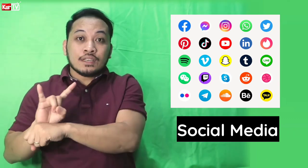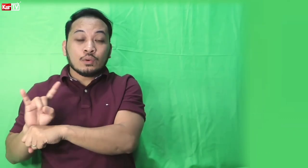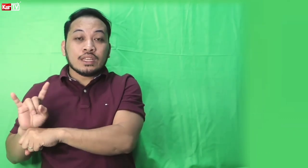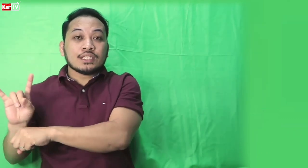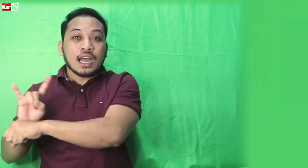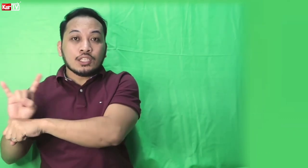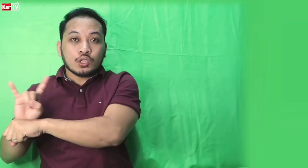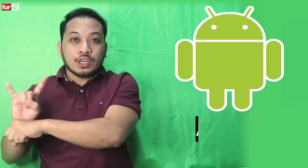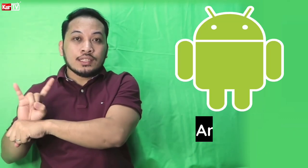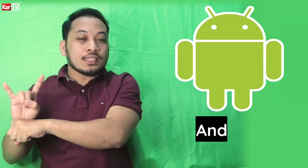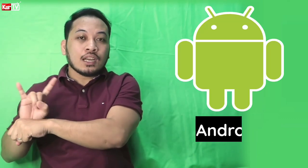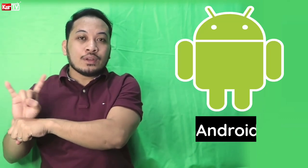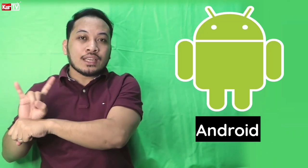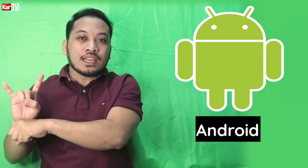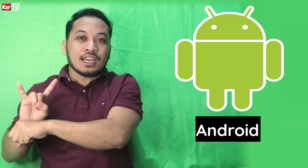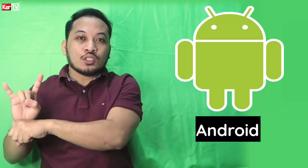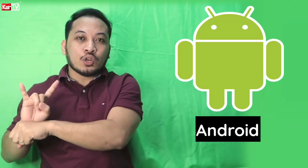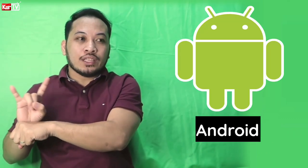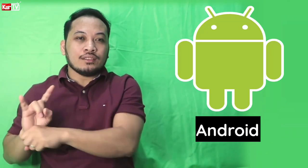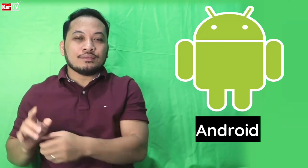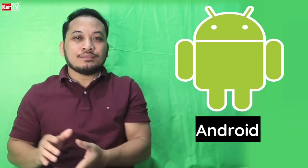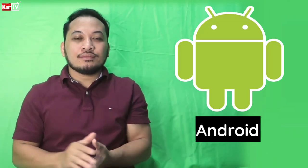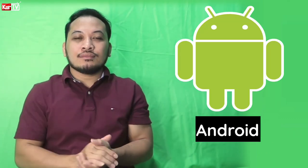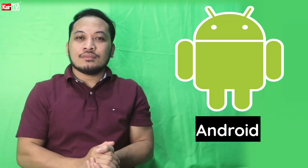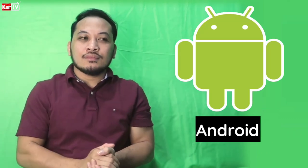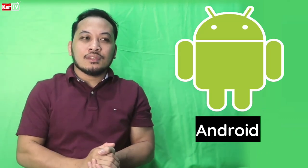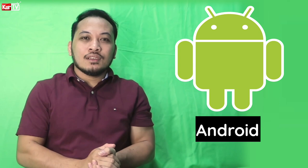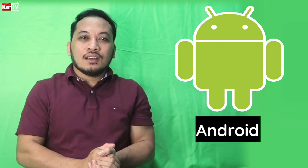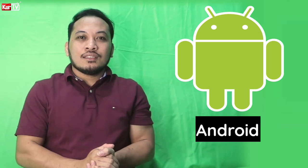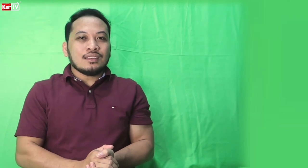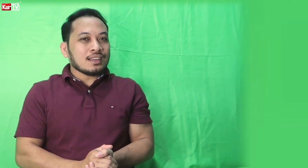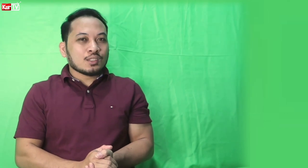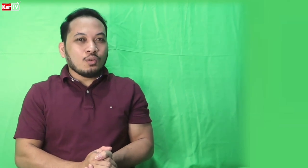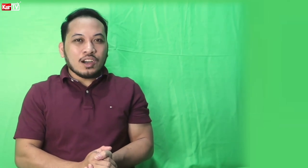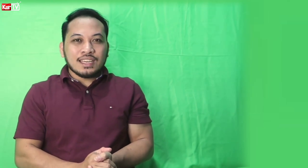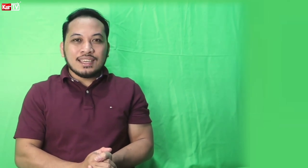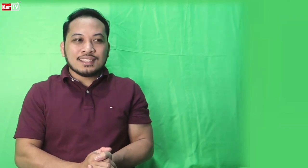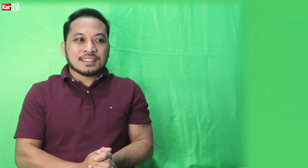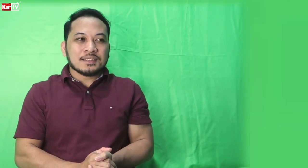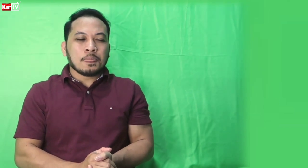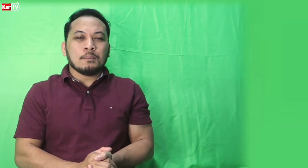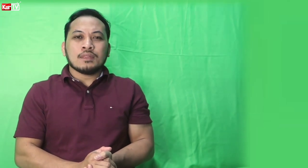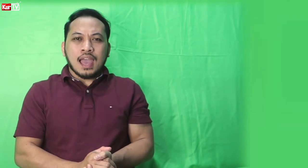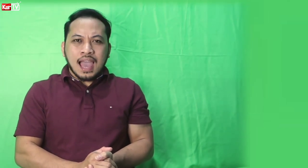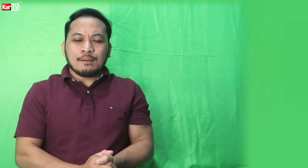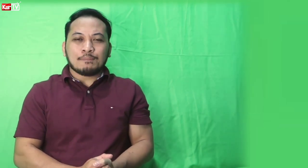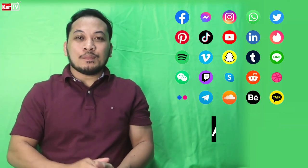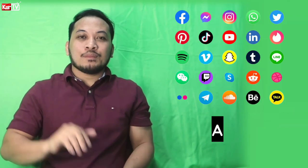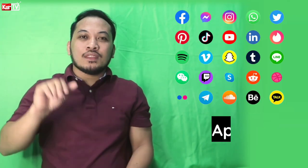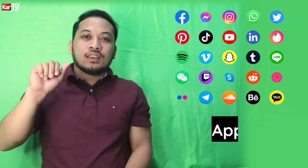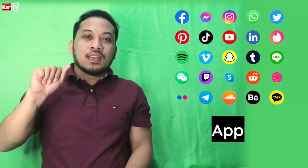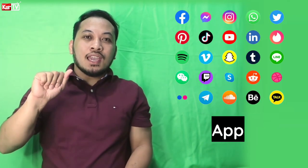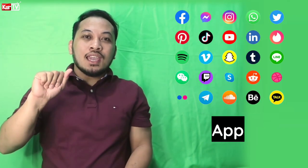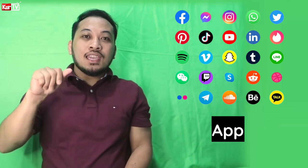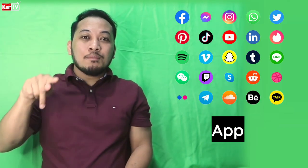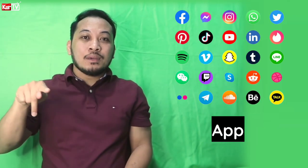one is Android. This is how we sign Android. The next one is app.